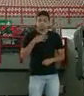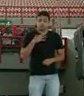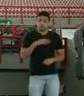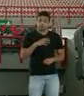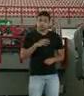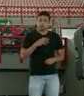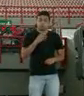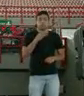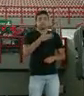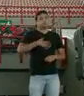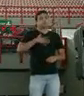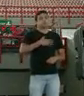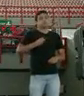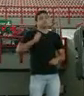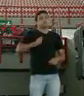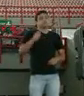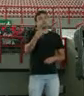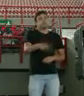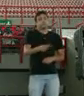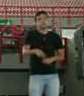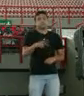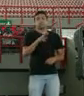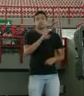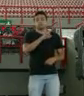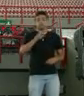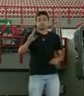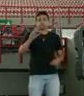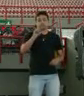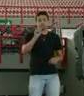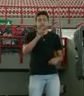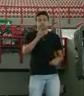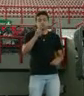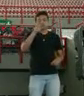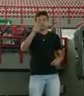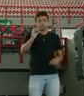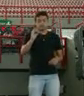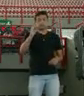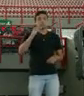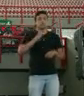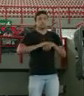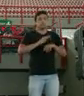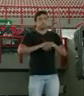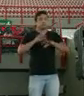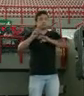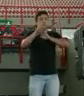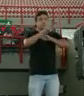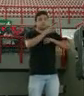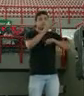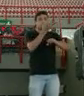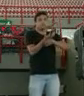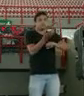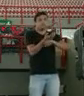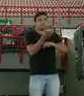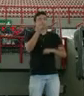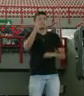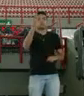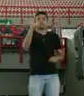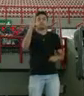prazer muito grande estar aqui com vocês, tá certo? Eu sou o professor Lázaro, vou trabalhar com vocês a disciplina de